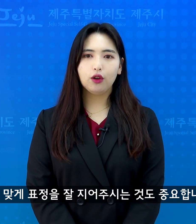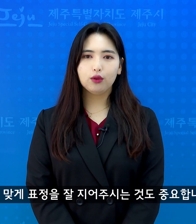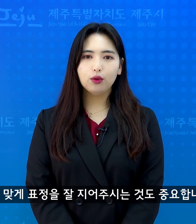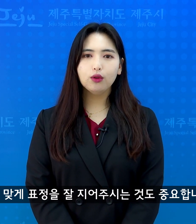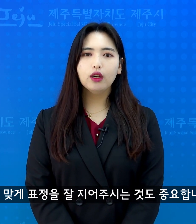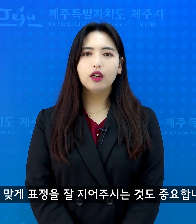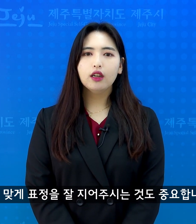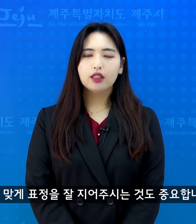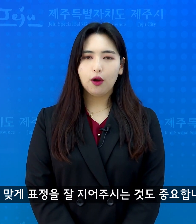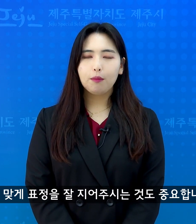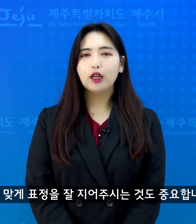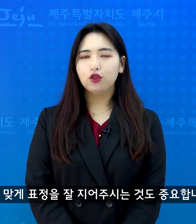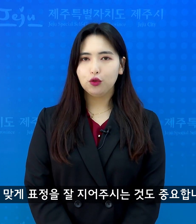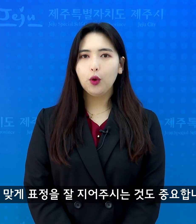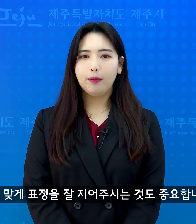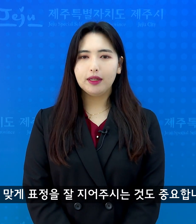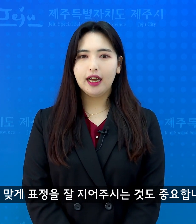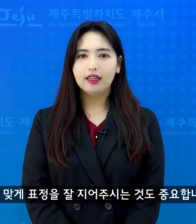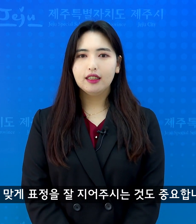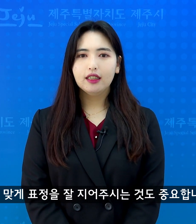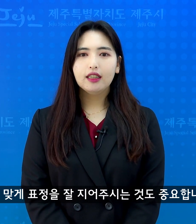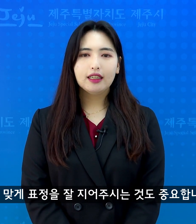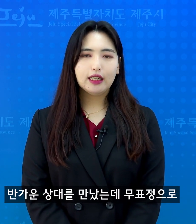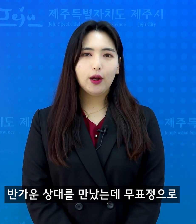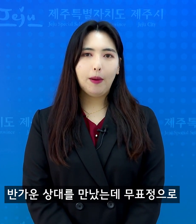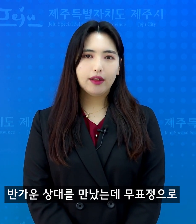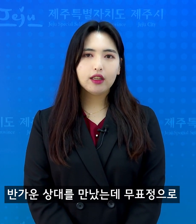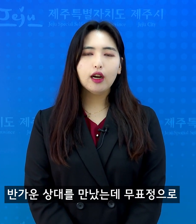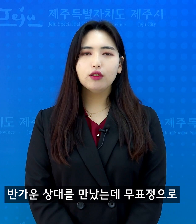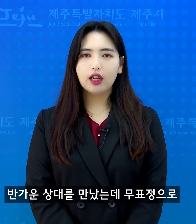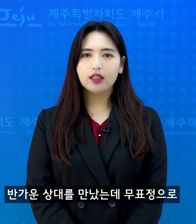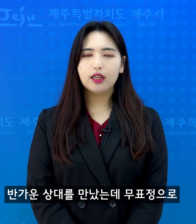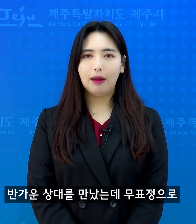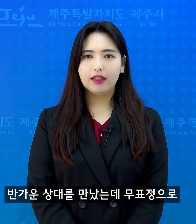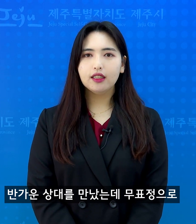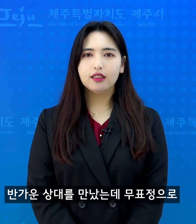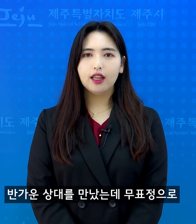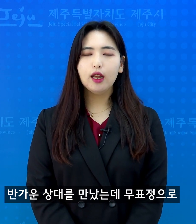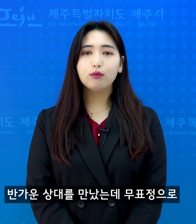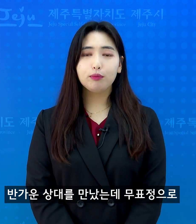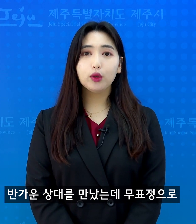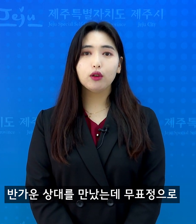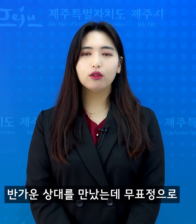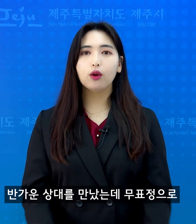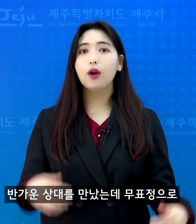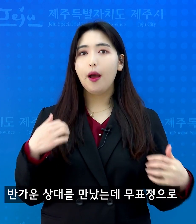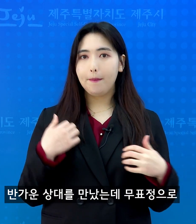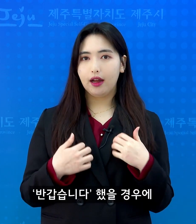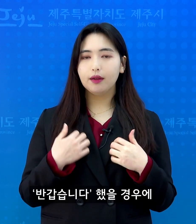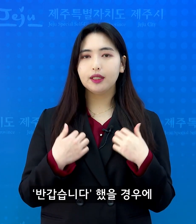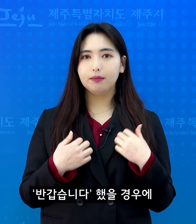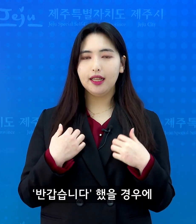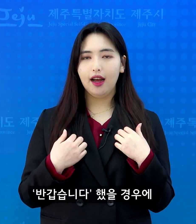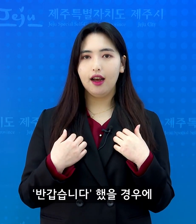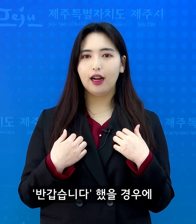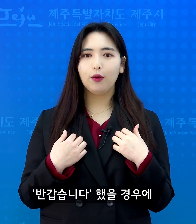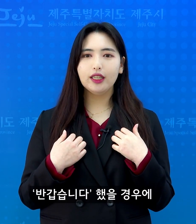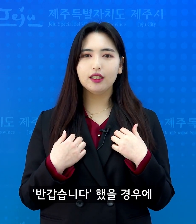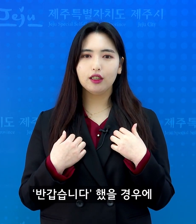것도 정말 중요합니다. 그래서 반가운 상대를 만났는데 무표정으로 반갑습니다 라고 했을